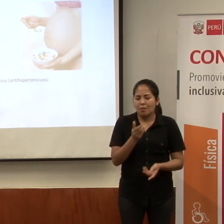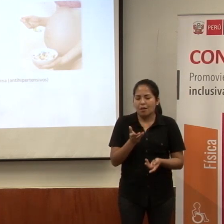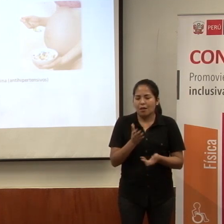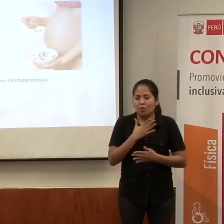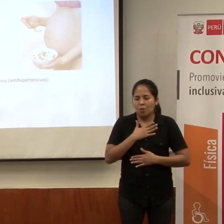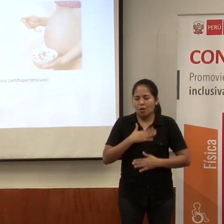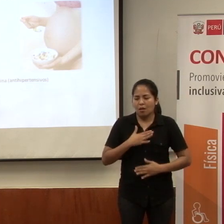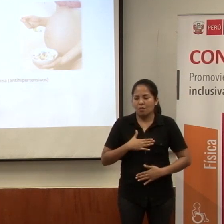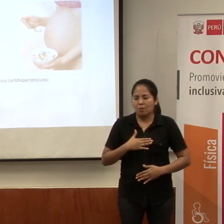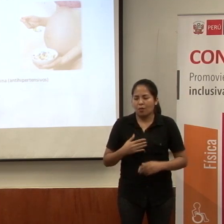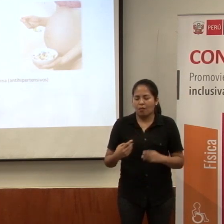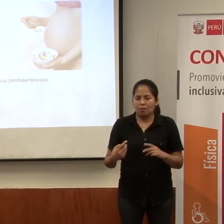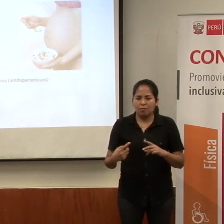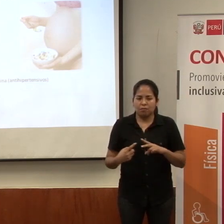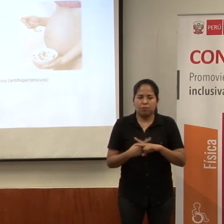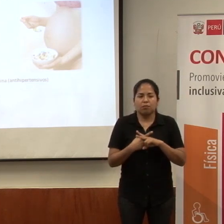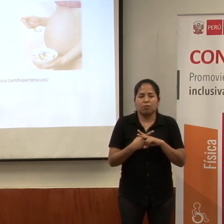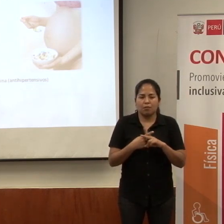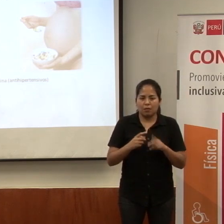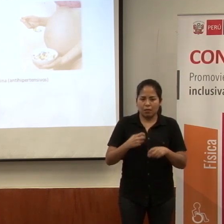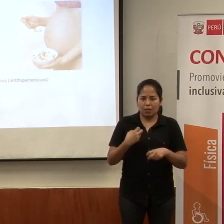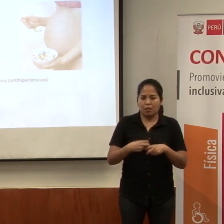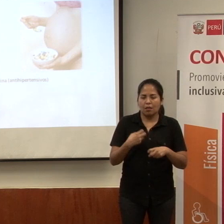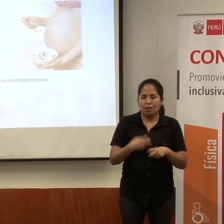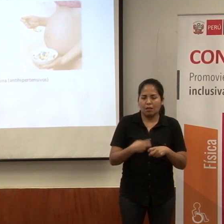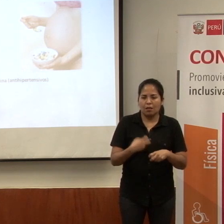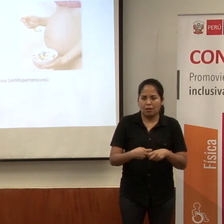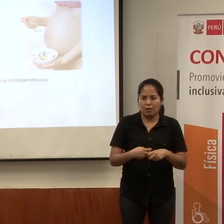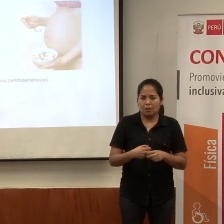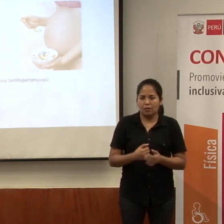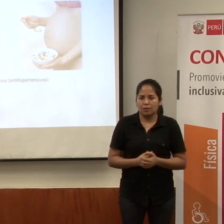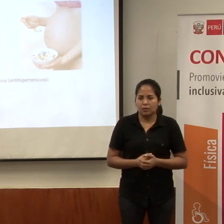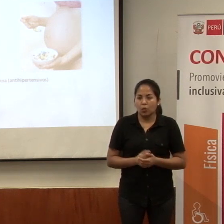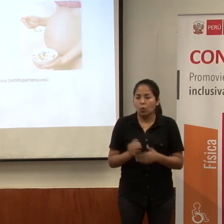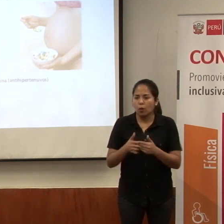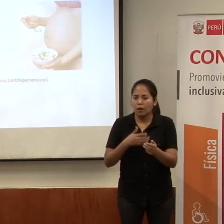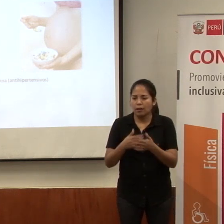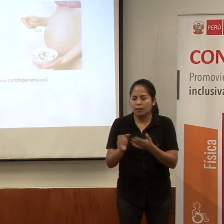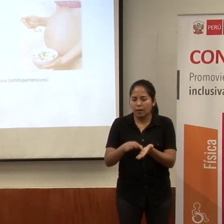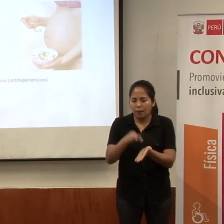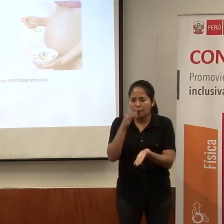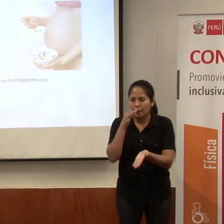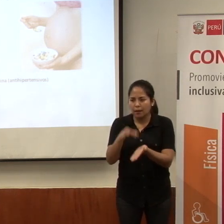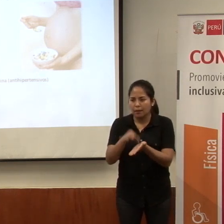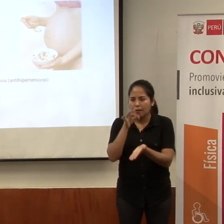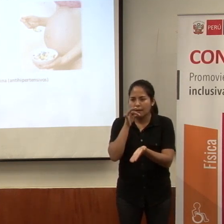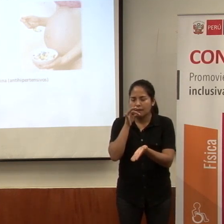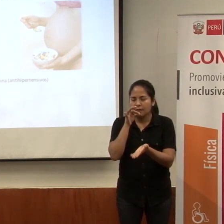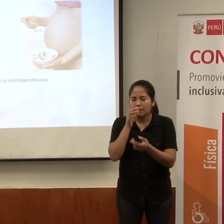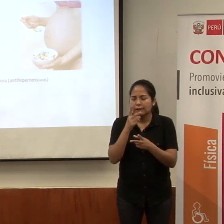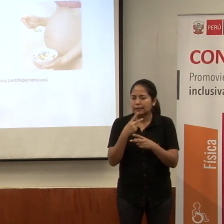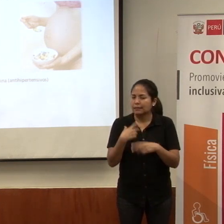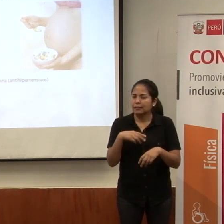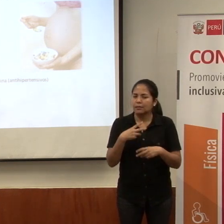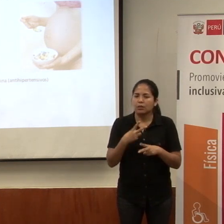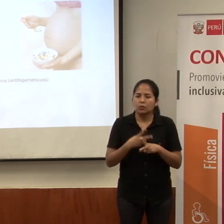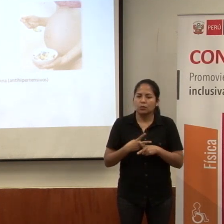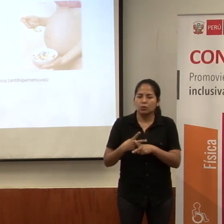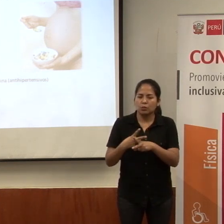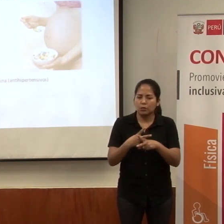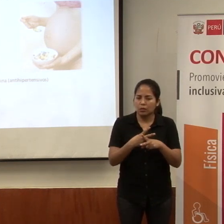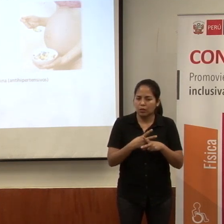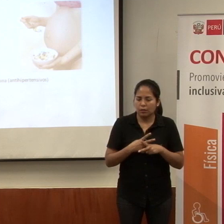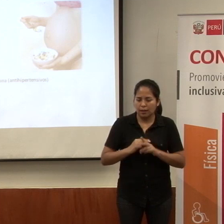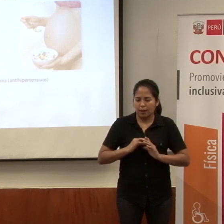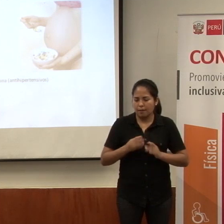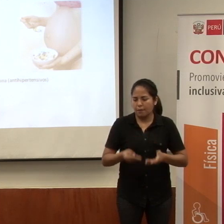miembros inferiores, y se descontinuó. Pero hay muchos, en realidad todo fármaco potencialmente puede provocar lesiones